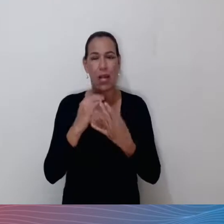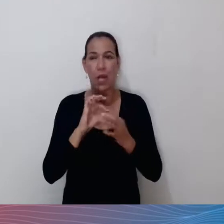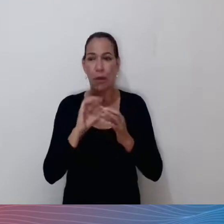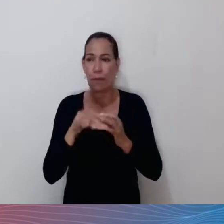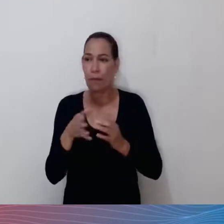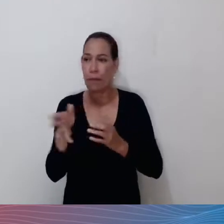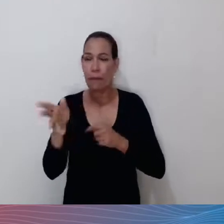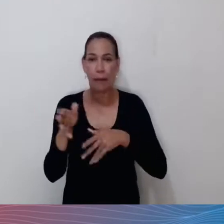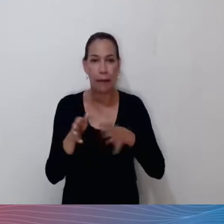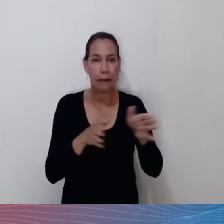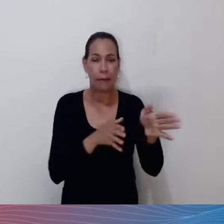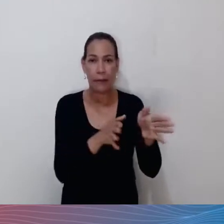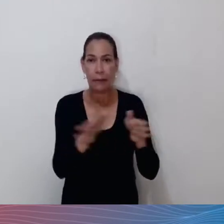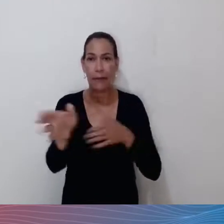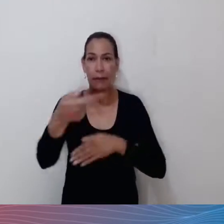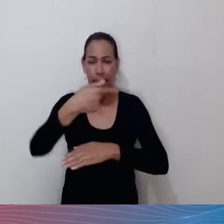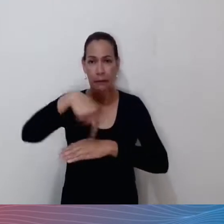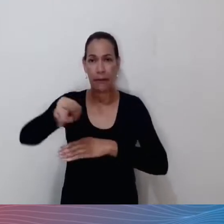Para levar graça.